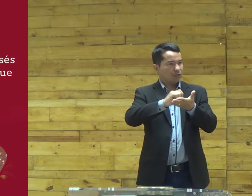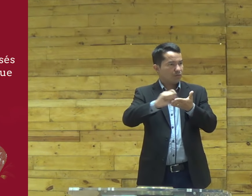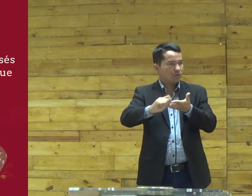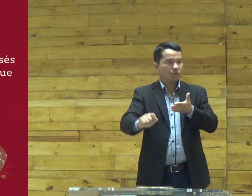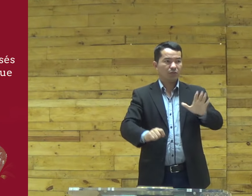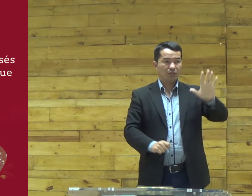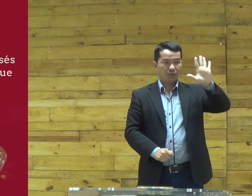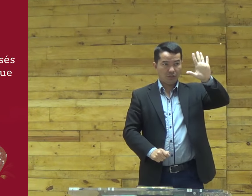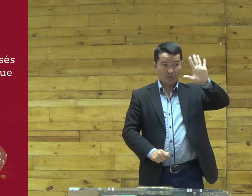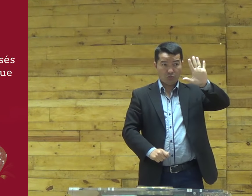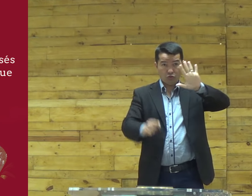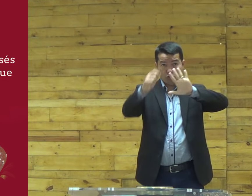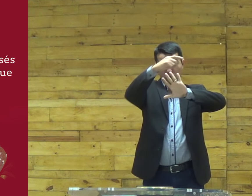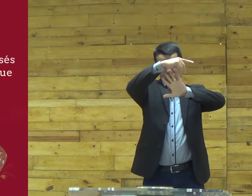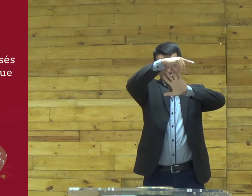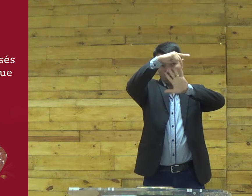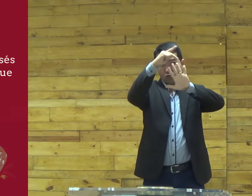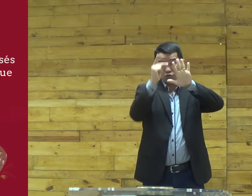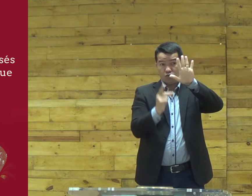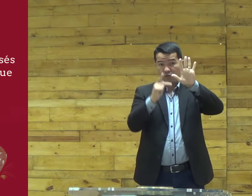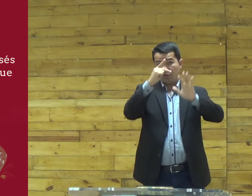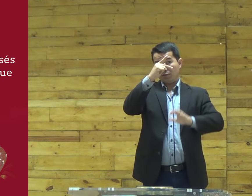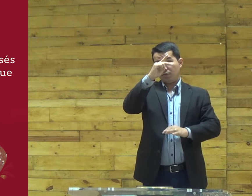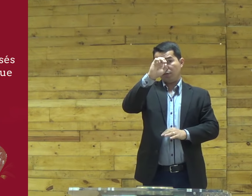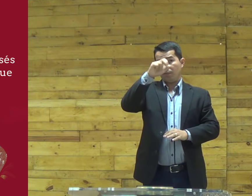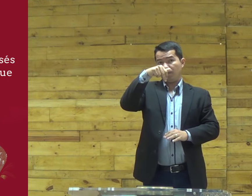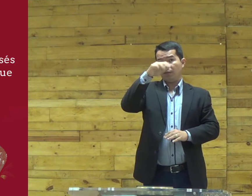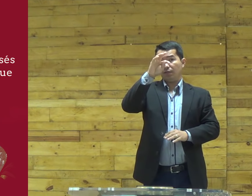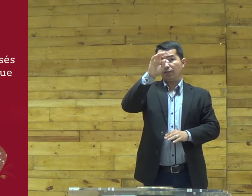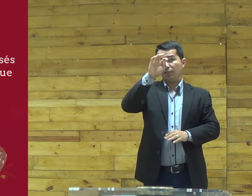Moisés. Moisés escreveu cinco livros. o chamado